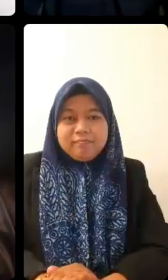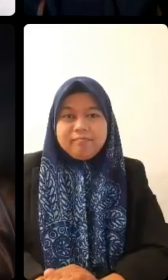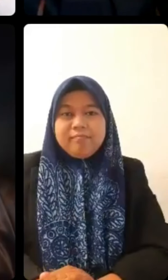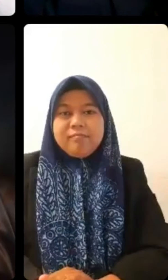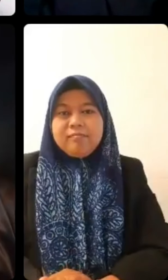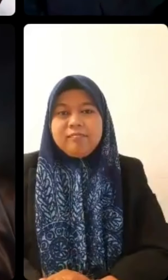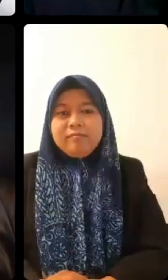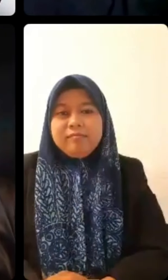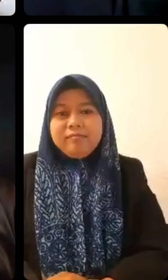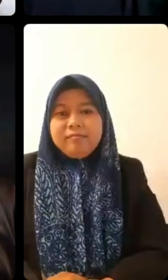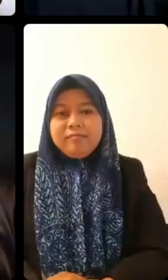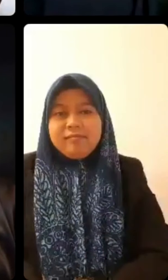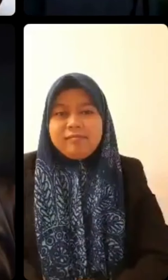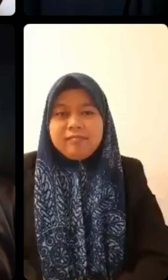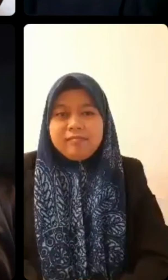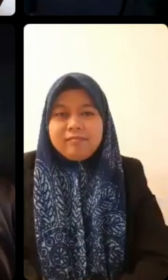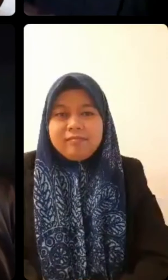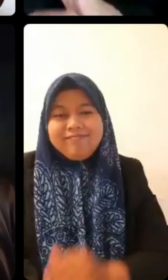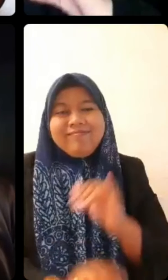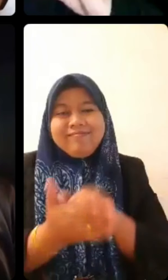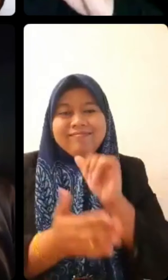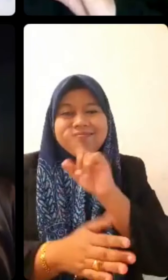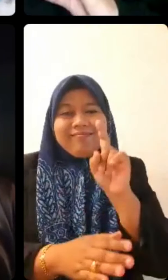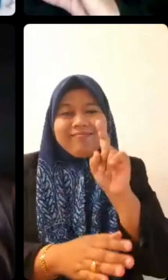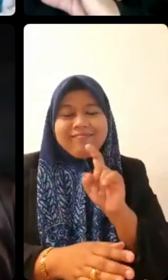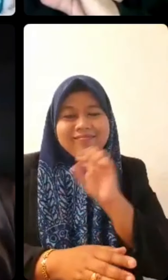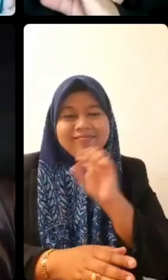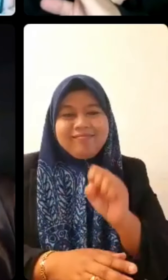Okay, itu soalan saya. Silakan Cik Anis.